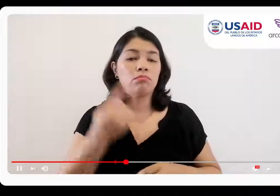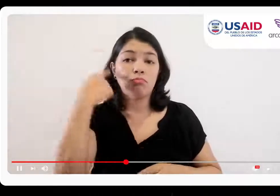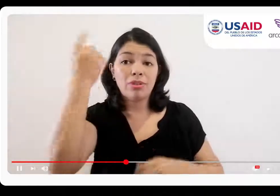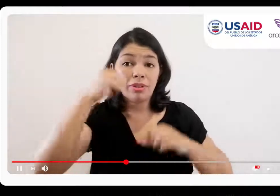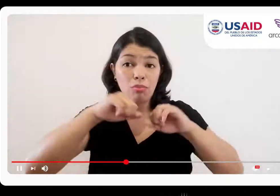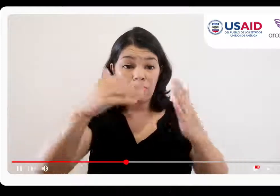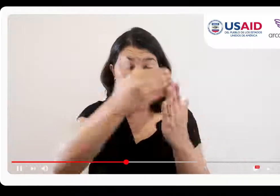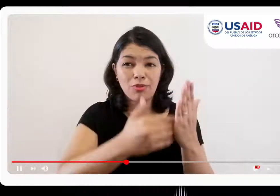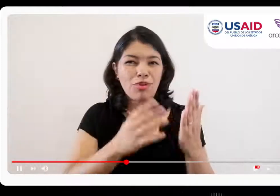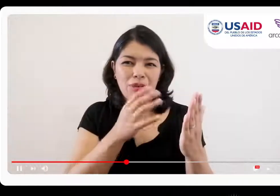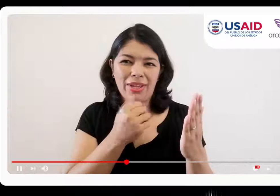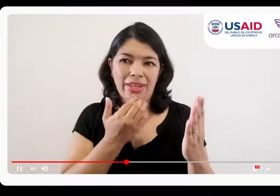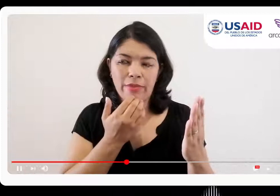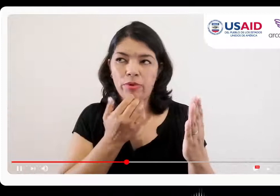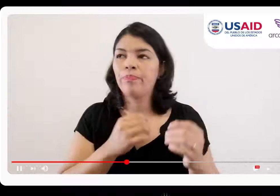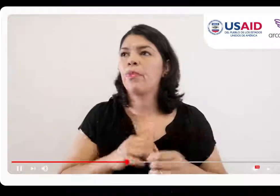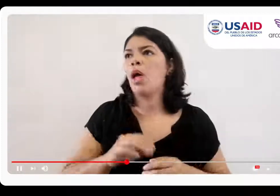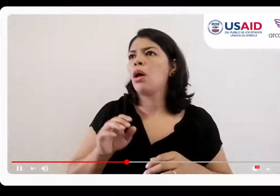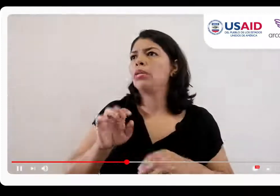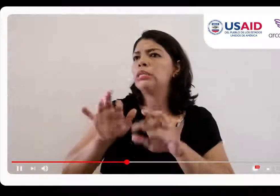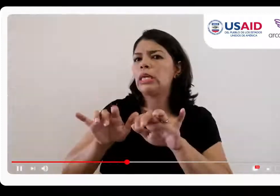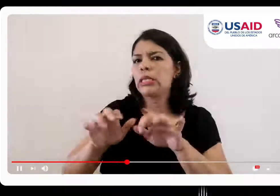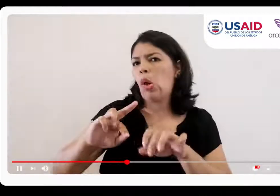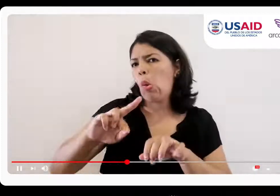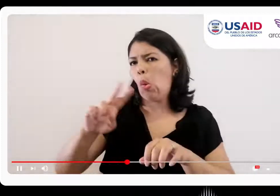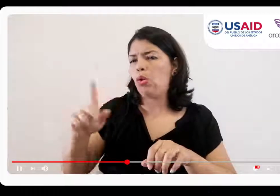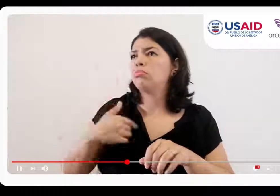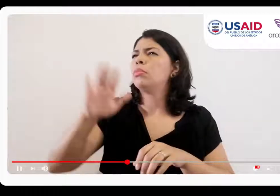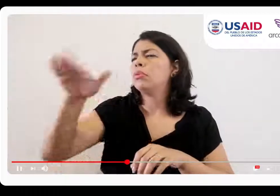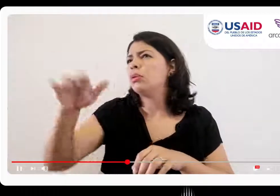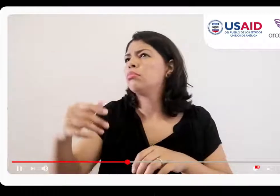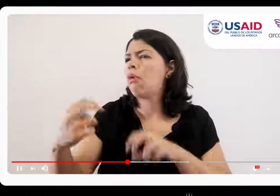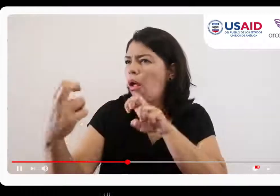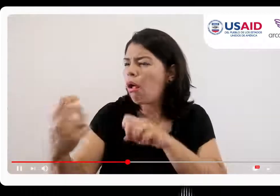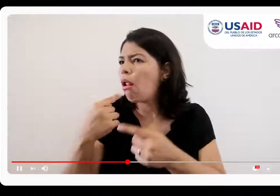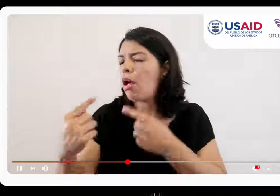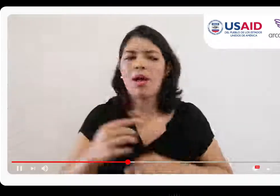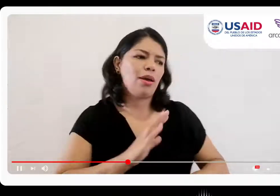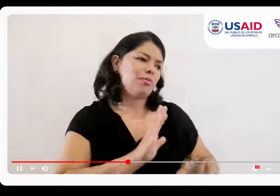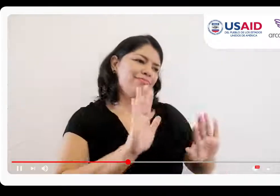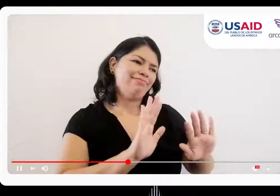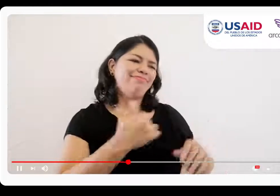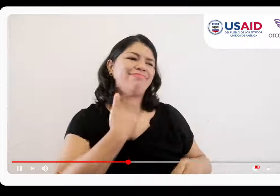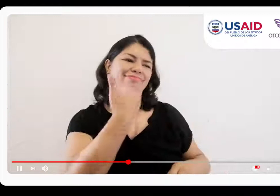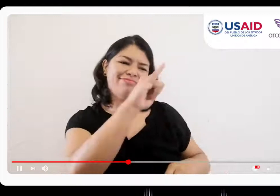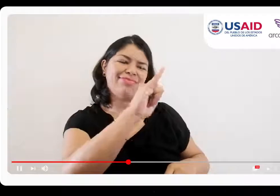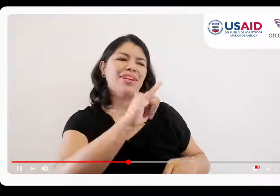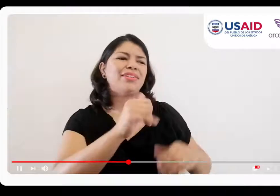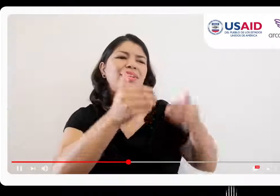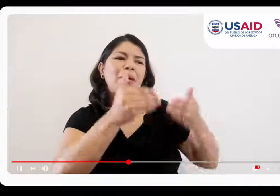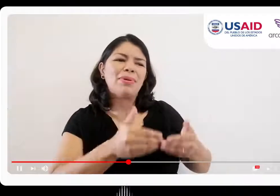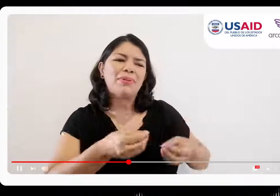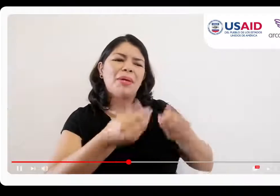vamos a trabajar, por ejemplo, con otra secretaría y nos dice: no, es que nosotros ya priorizamos lo que vamos a hacer para